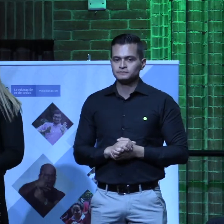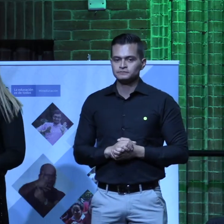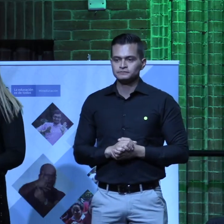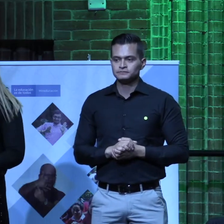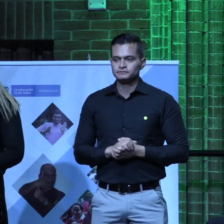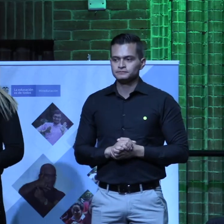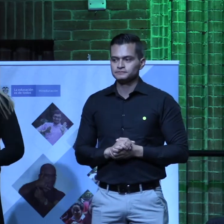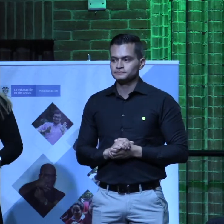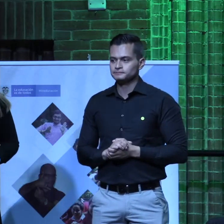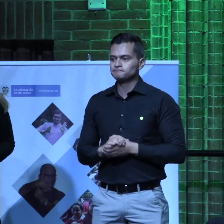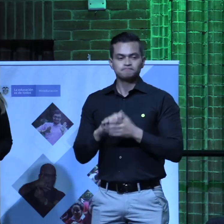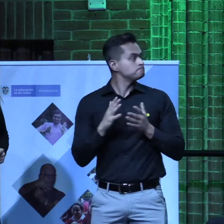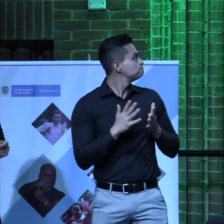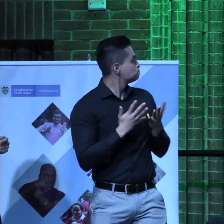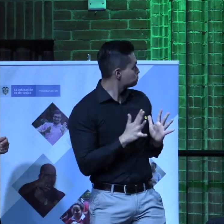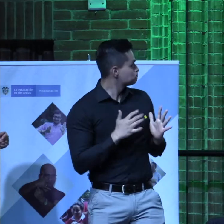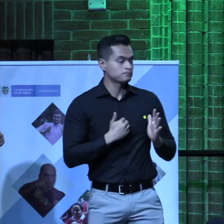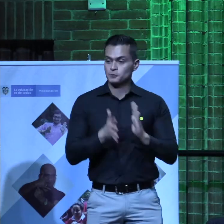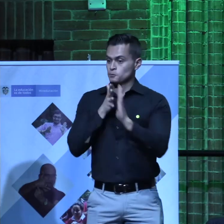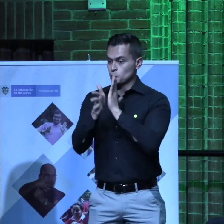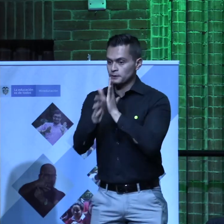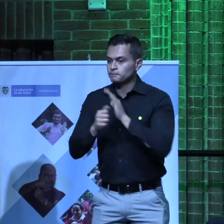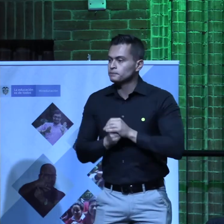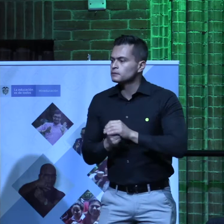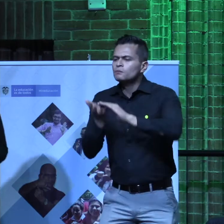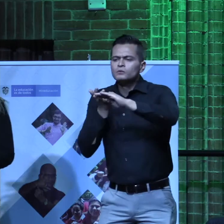Les voy diciendo a ustedes entonces. Frente a cobertura.